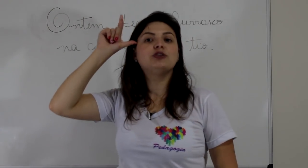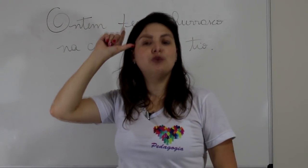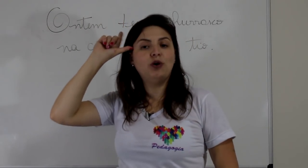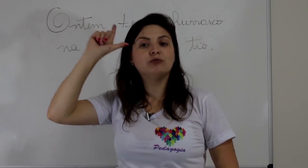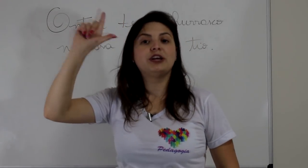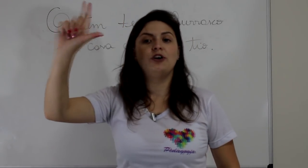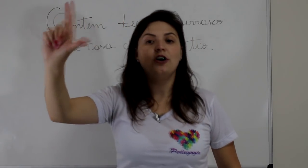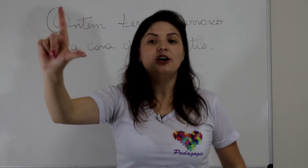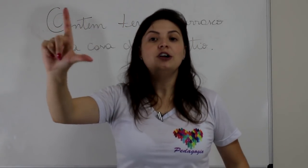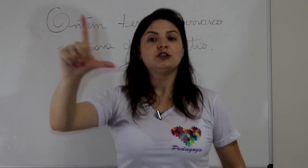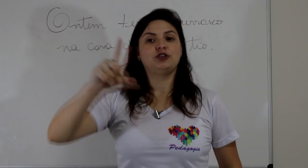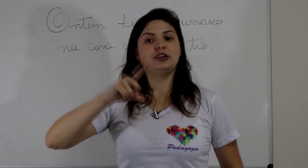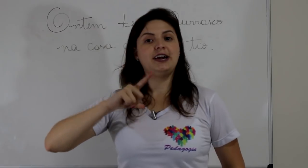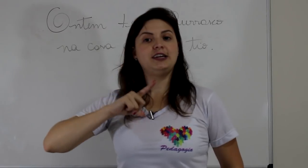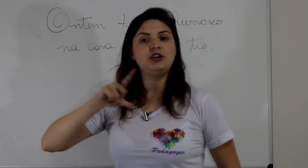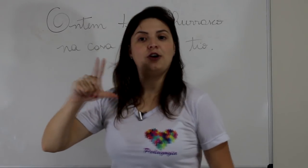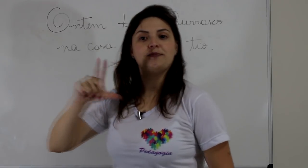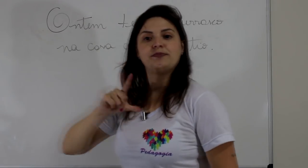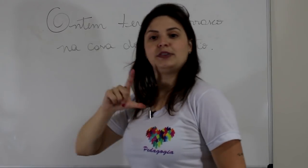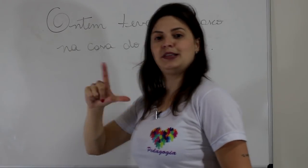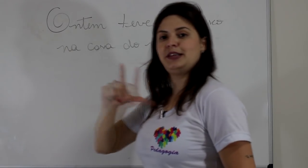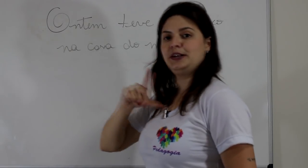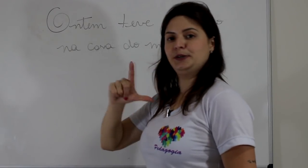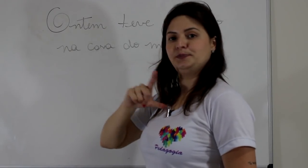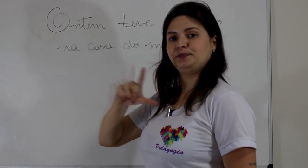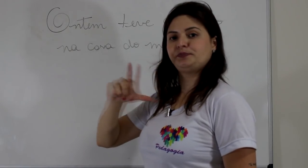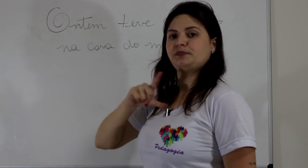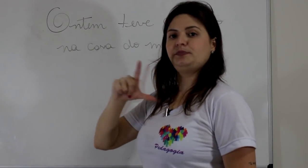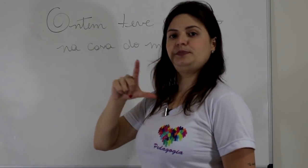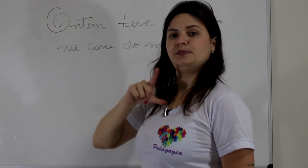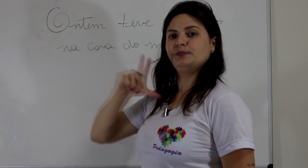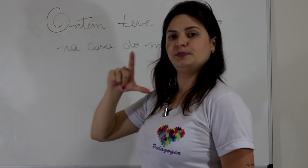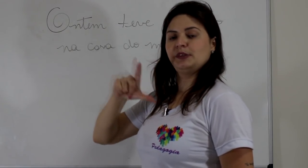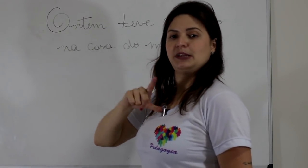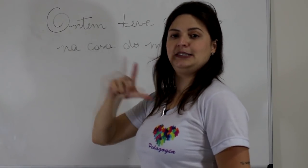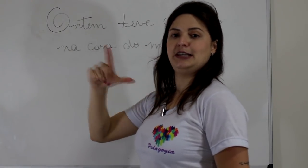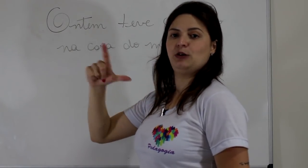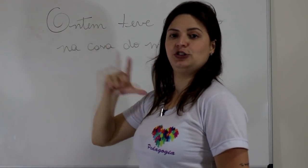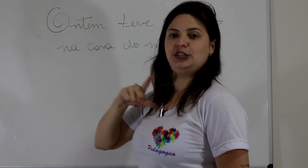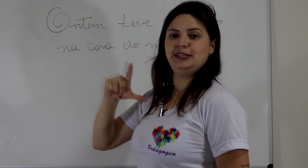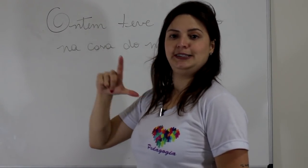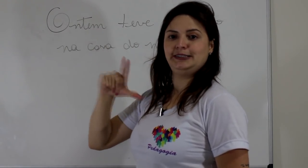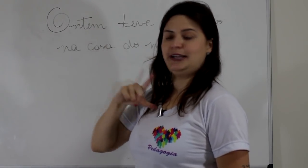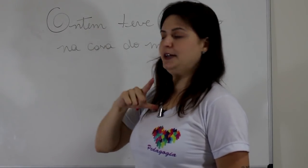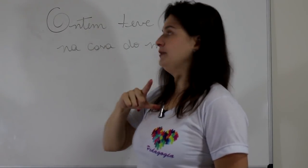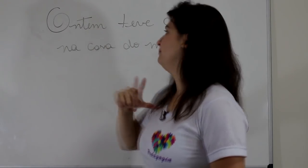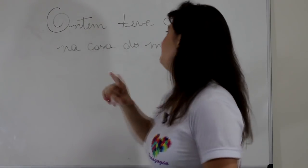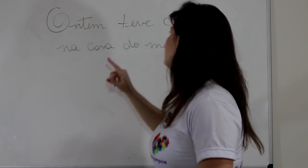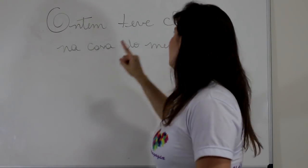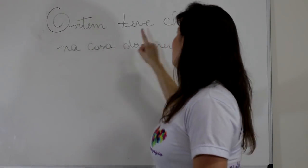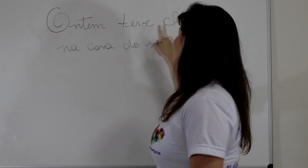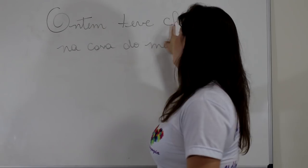do ontem, ó. Só que é aqui, ó, ter. Sinal de ter. Sinal